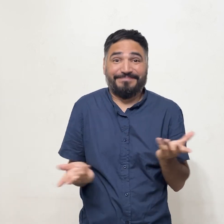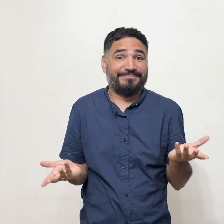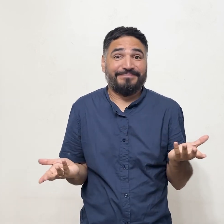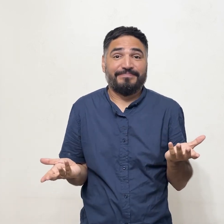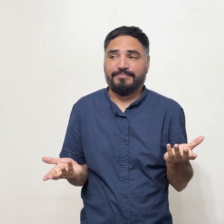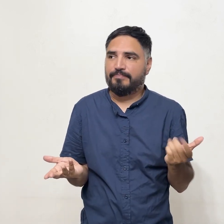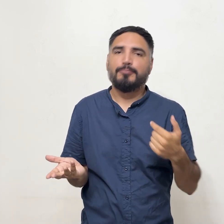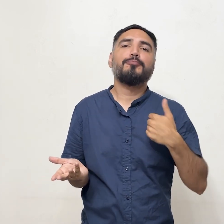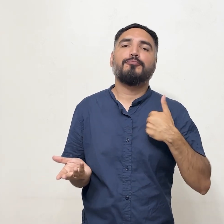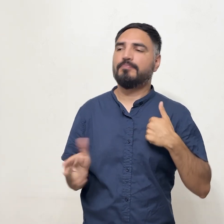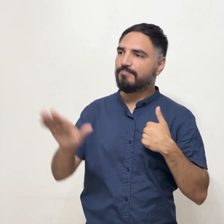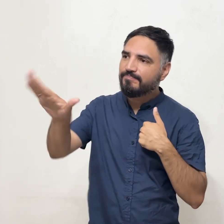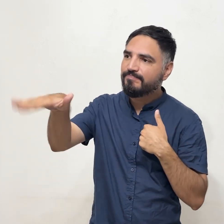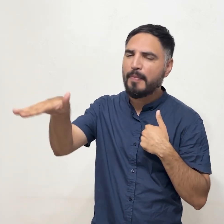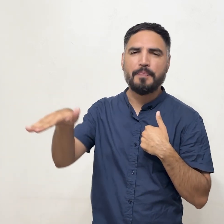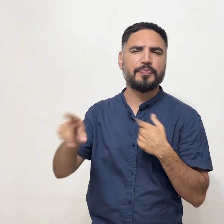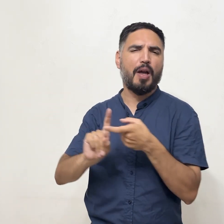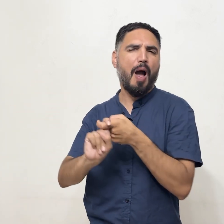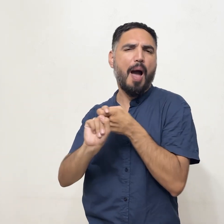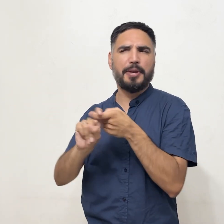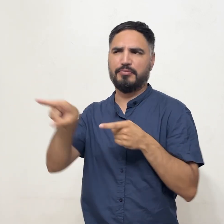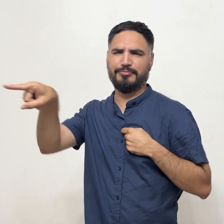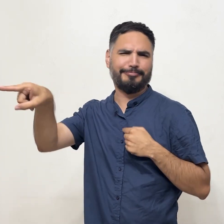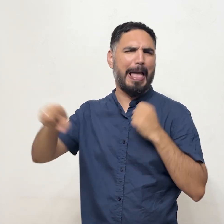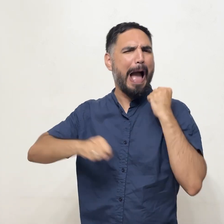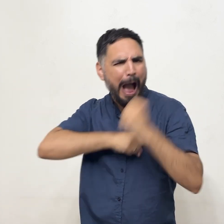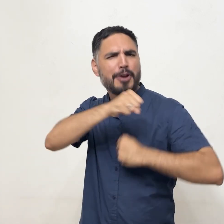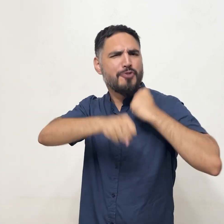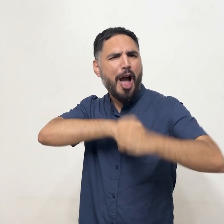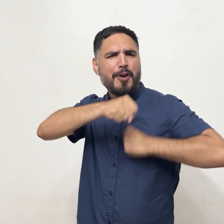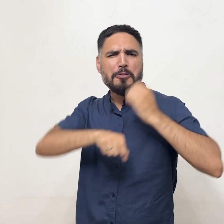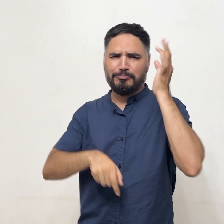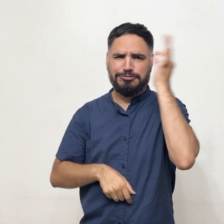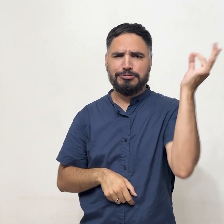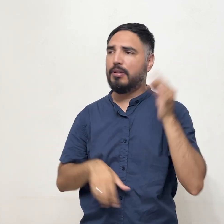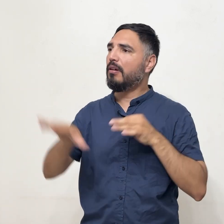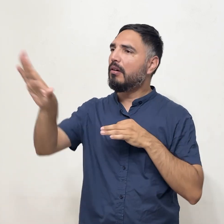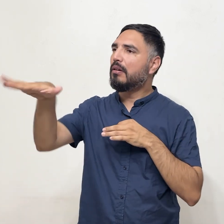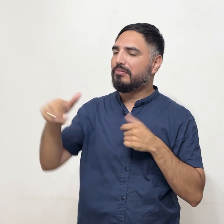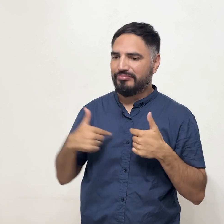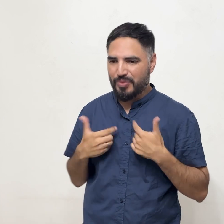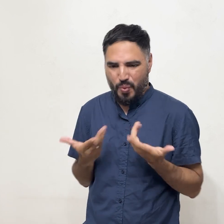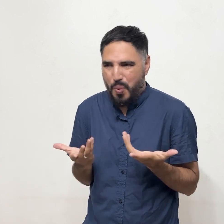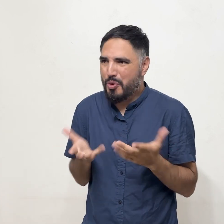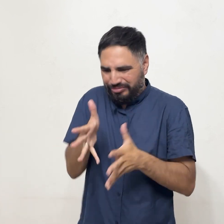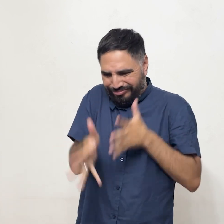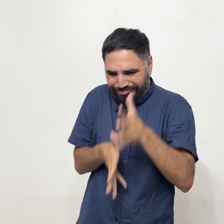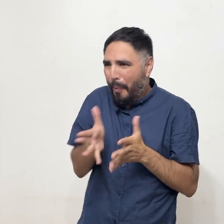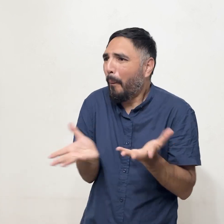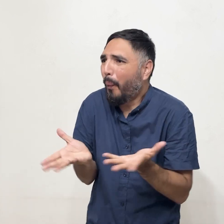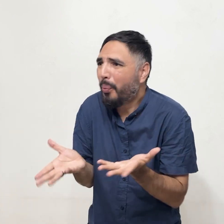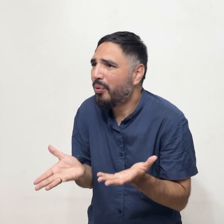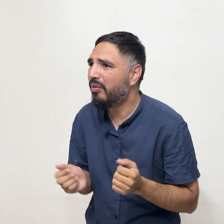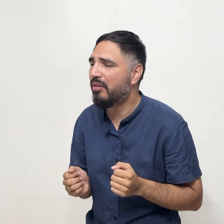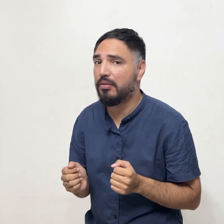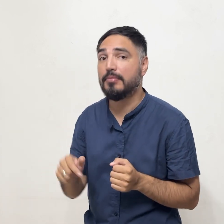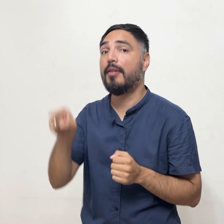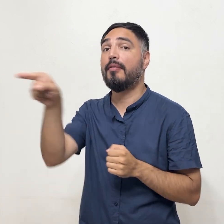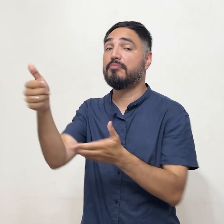tenía serias dificultades con la gramática. Entonces me acerqué a un amigo que tenía mucha más experiencia que yo y le pregunté directamente, ¿cómo debo ordenar